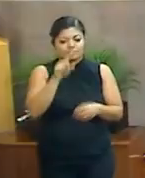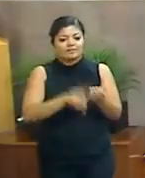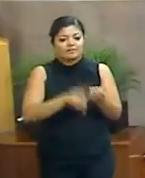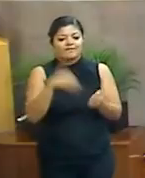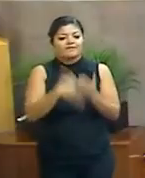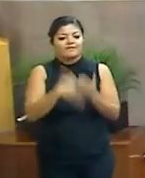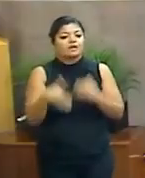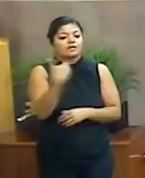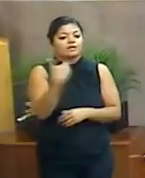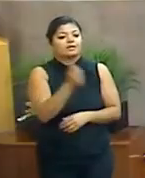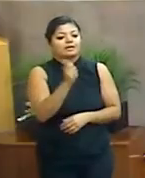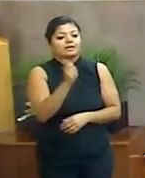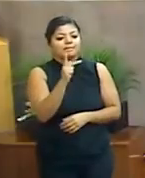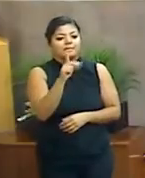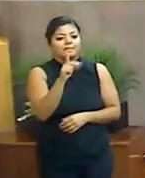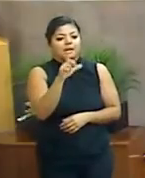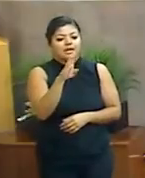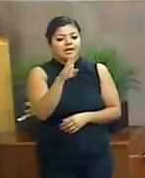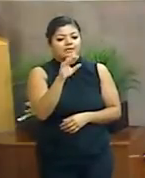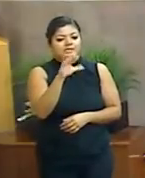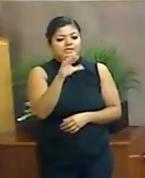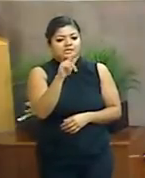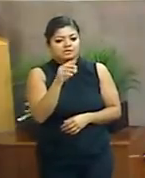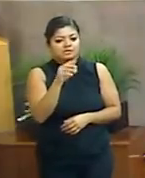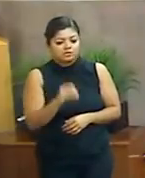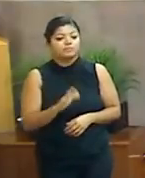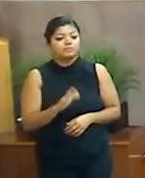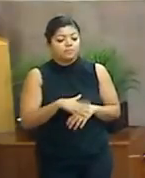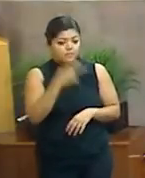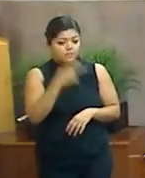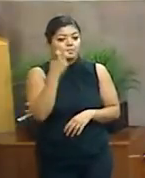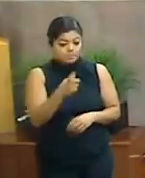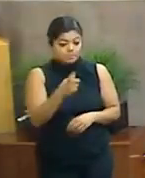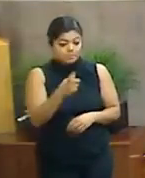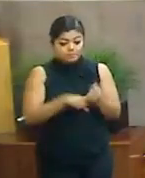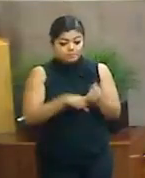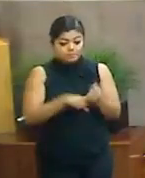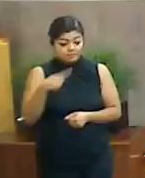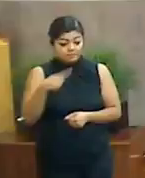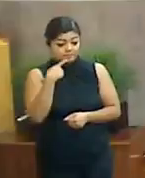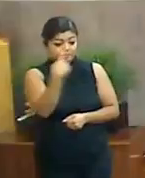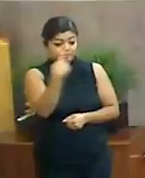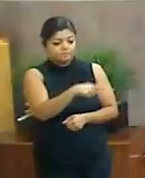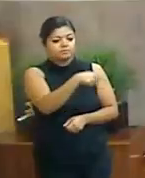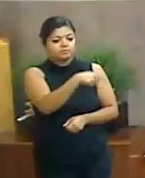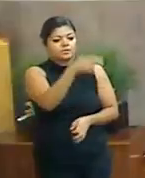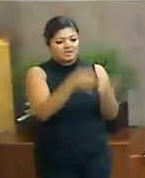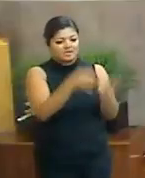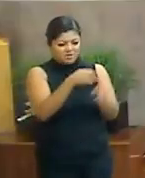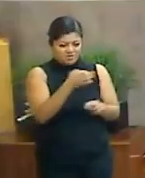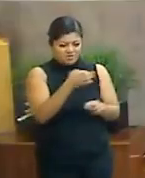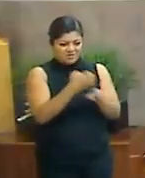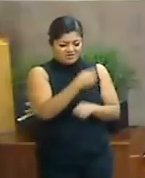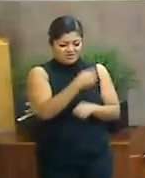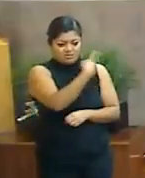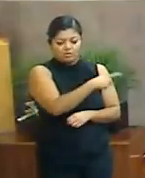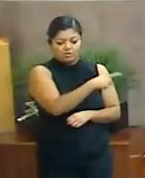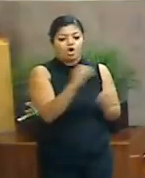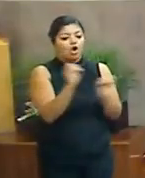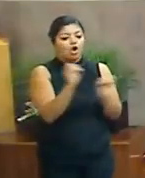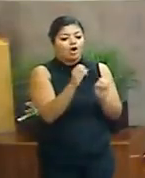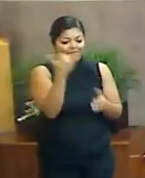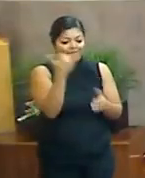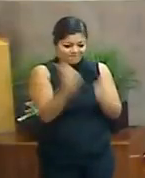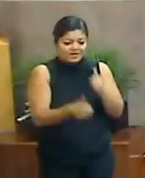solicitud de plebiscito esto es así pues como la luz en actuar en su demanda el tribunal local en su sentencia no atendió debidamente